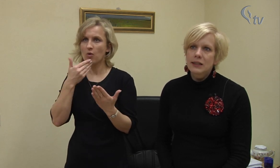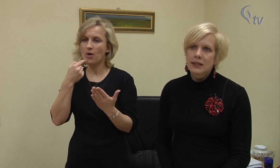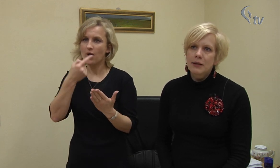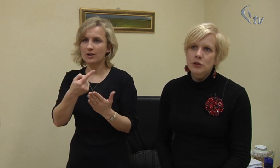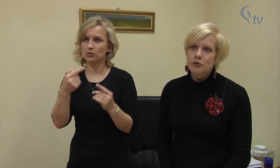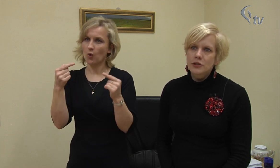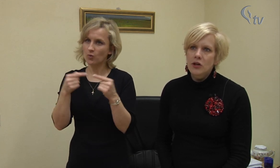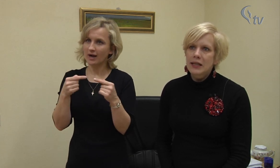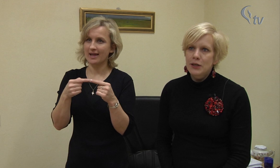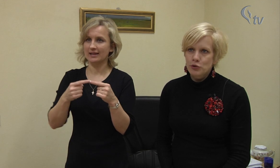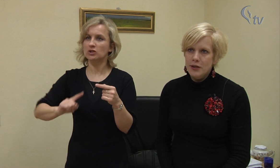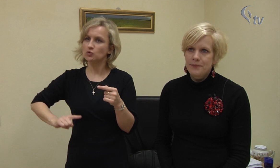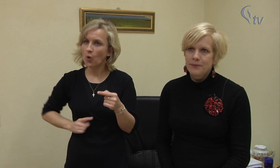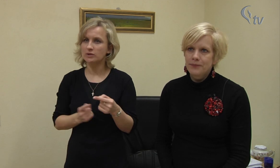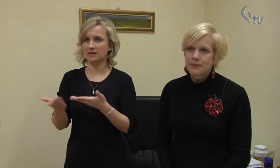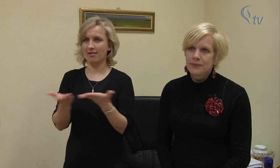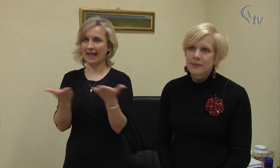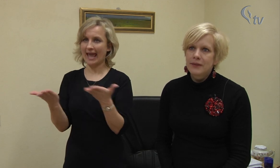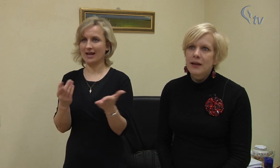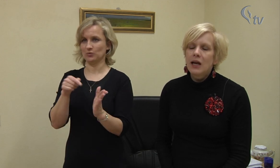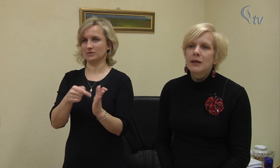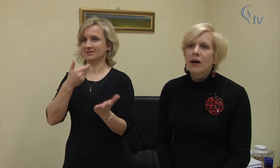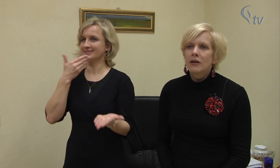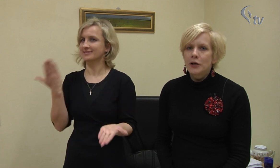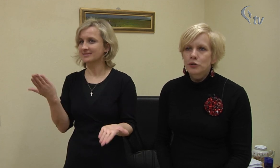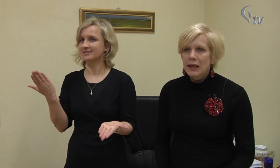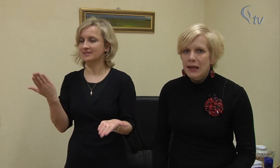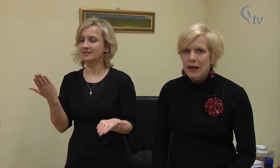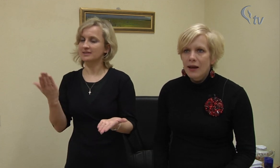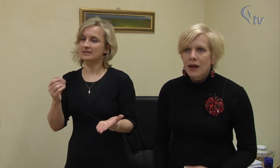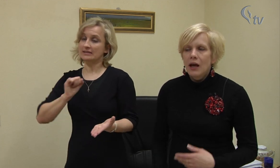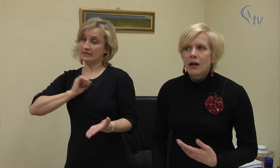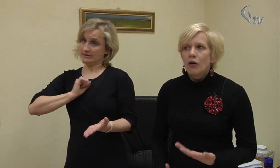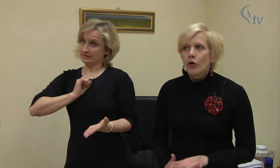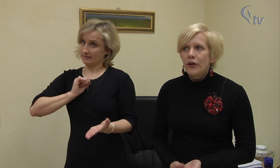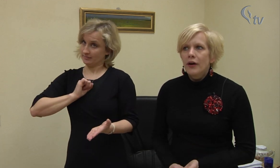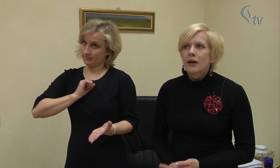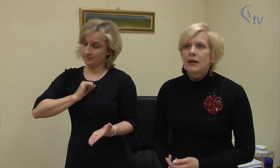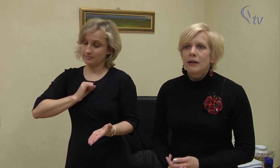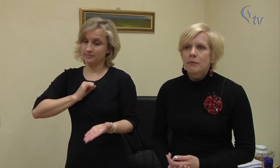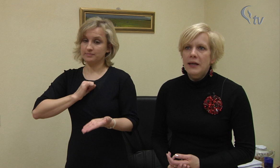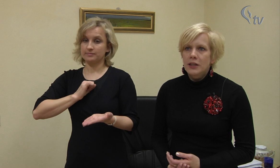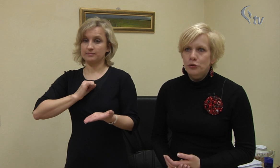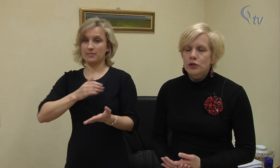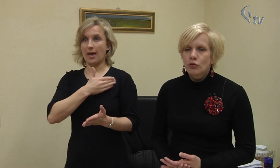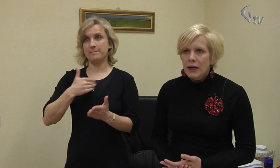et tegemist on sotsiaalteenusega. Ja tänu sellele on meie seadustest